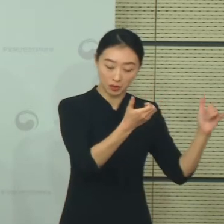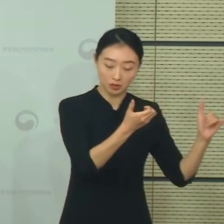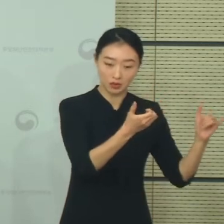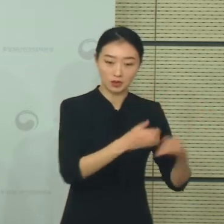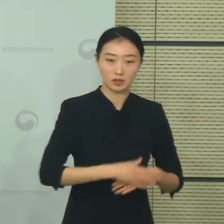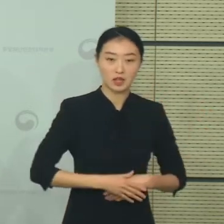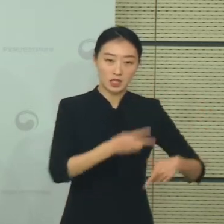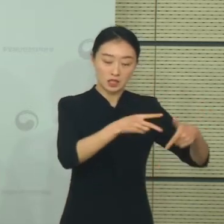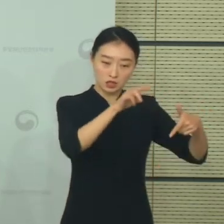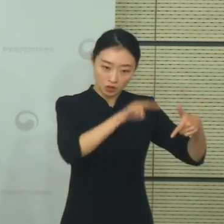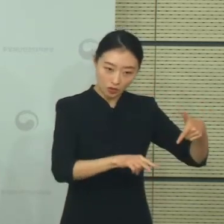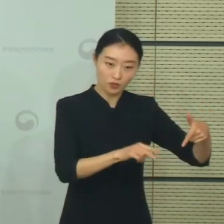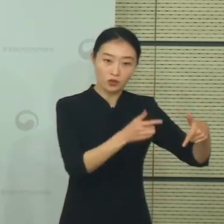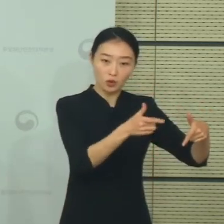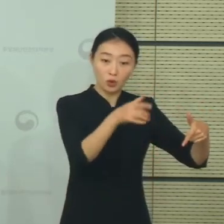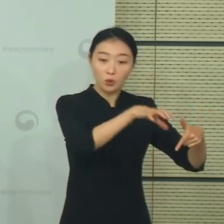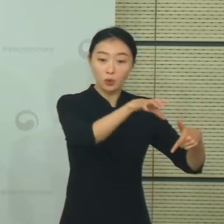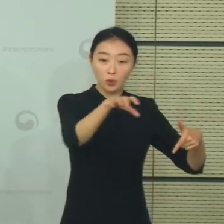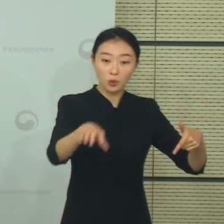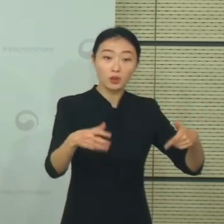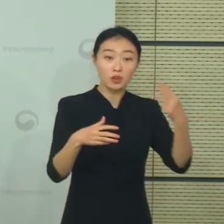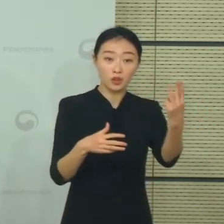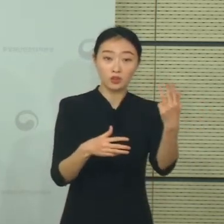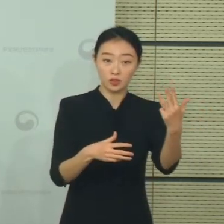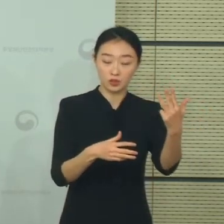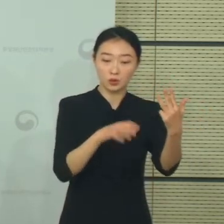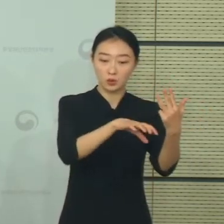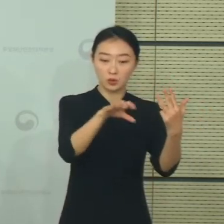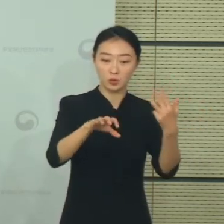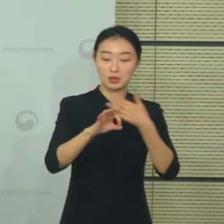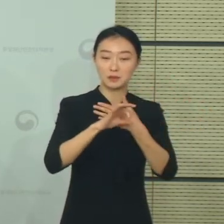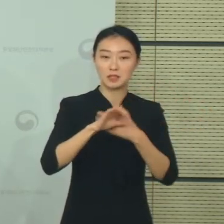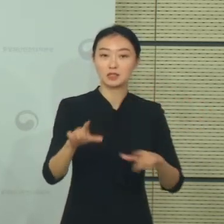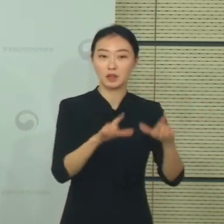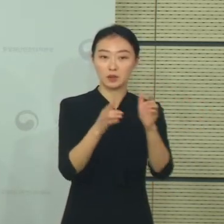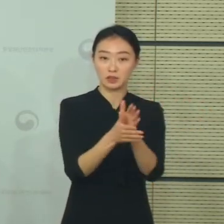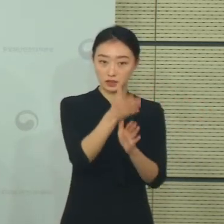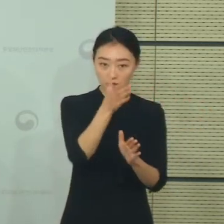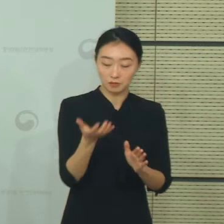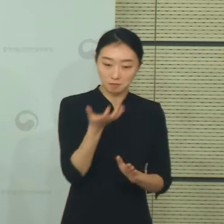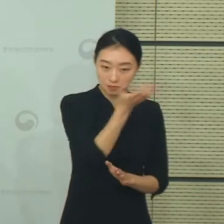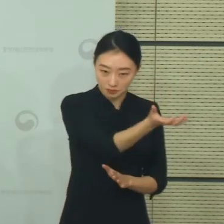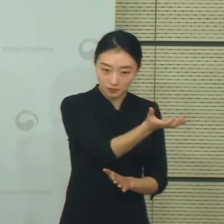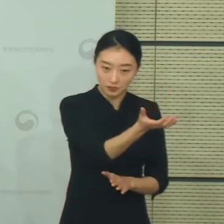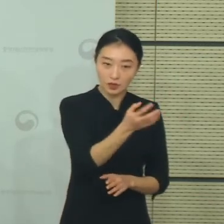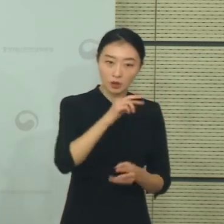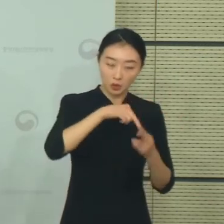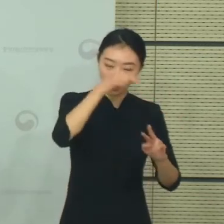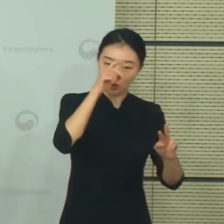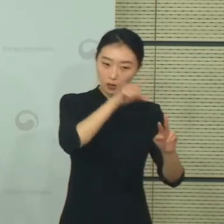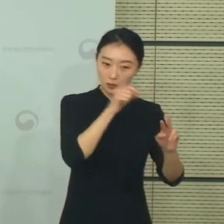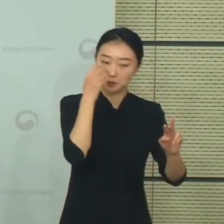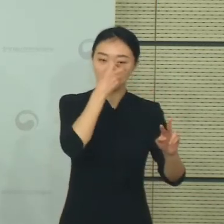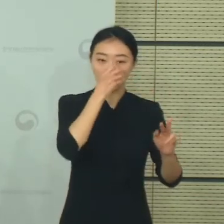SK무의연수원 58명을 비롯해 8개의 임시생활시설로 이동하여 진단검사를 실시하였습니다.